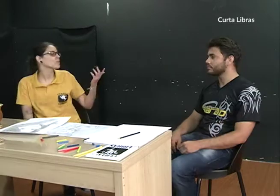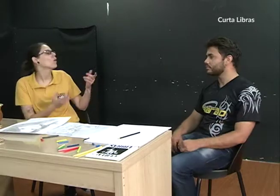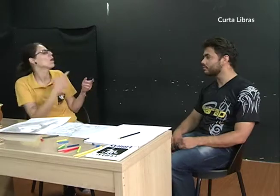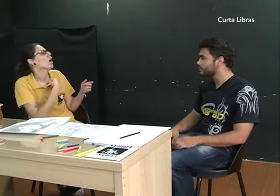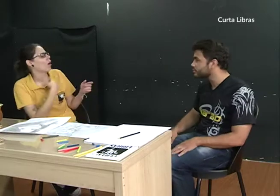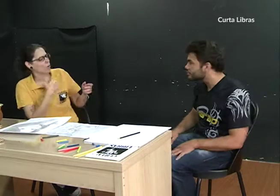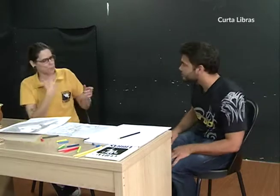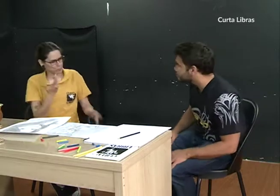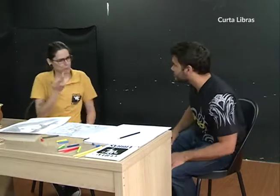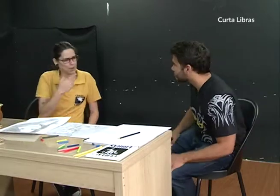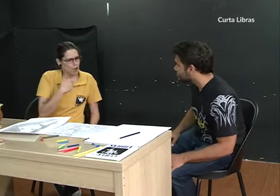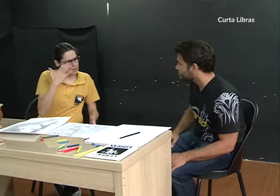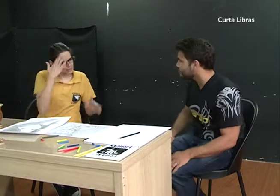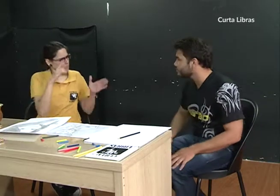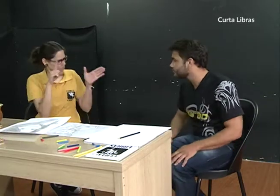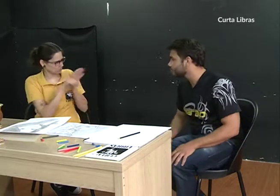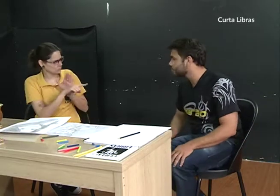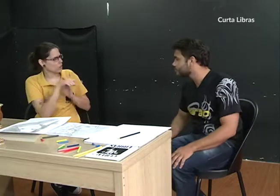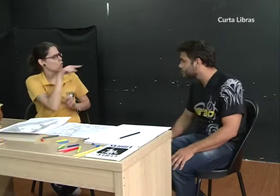Qual estilo de desenho você mais gosta?